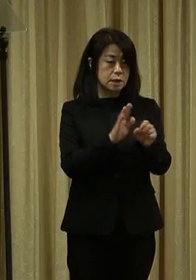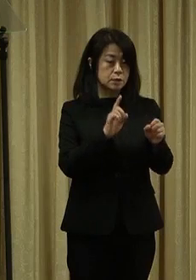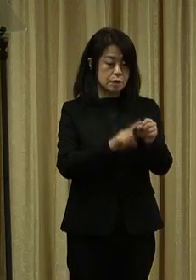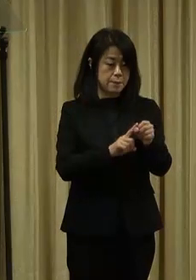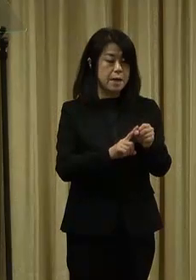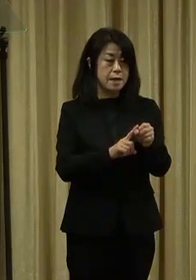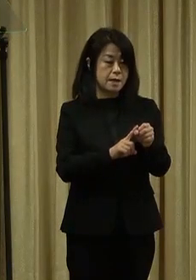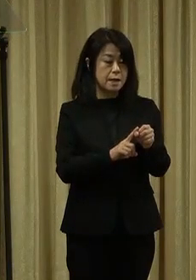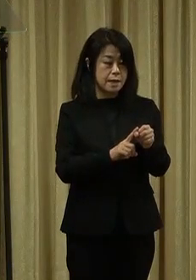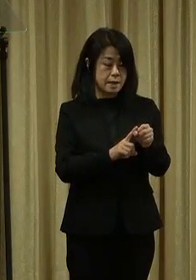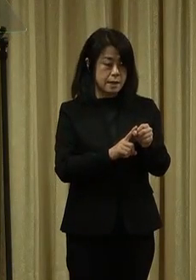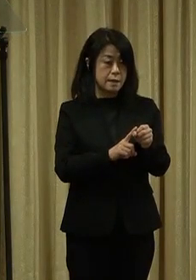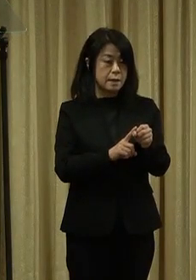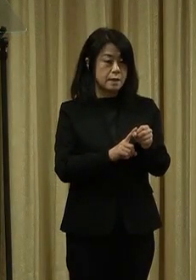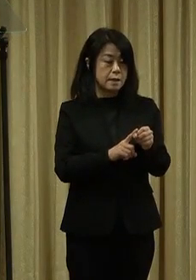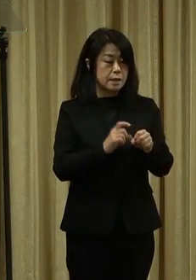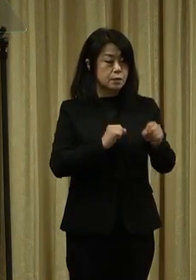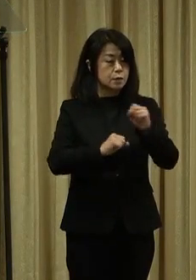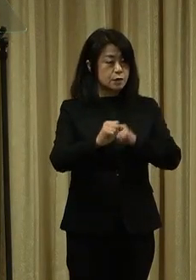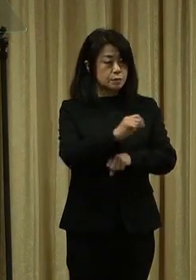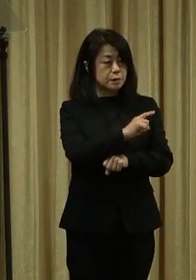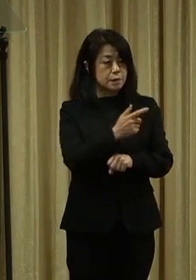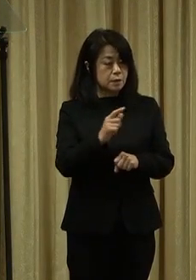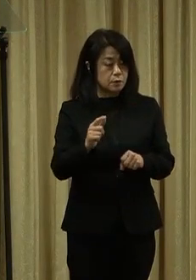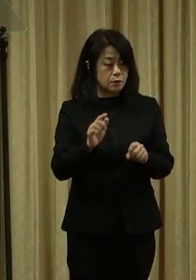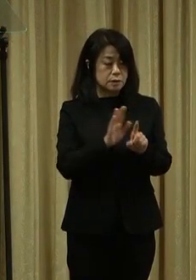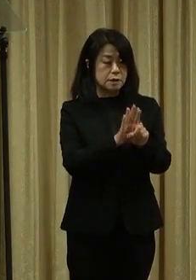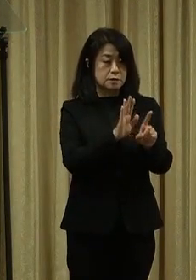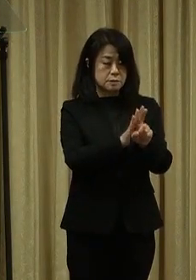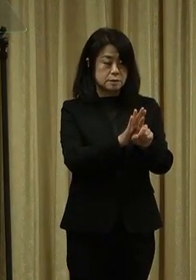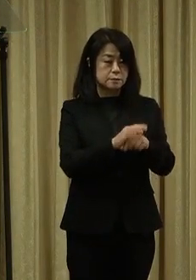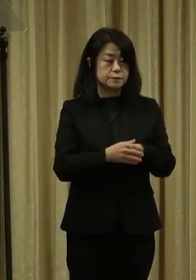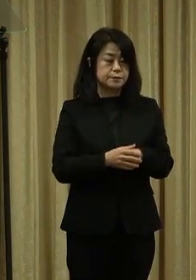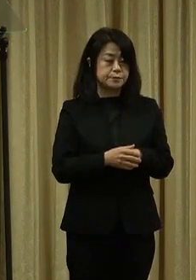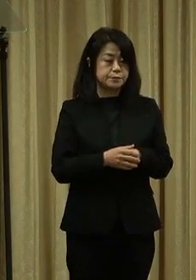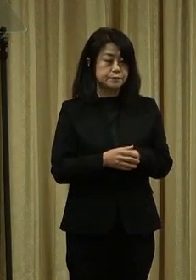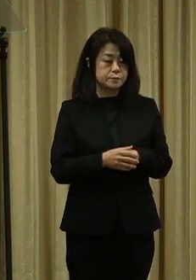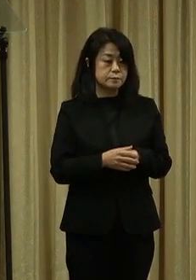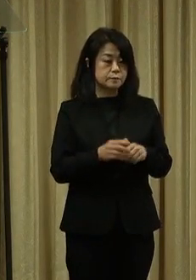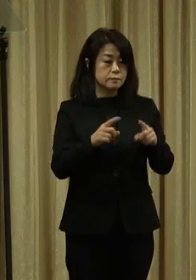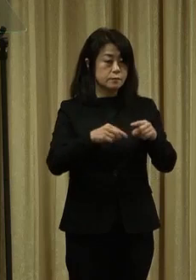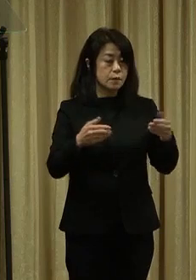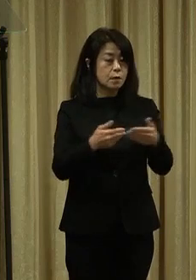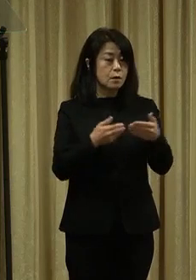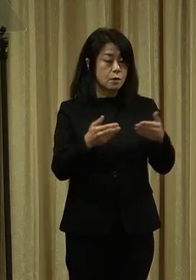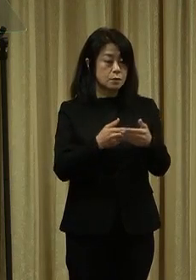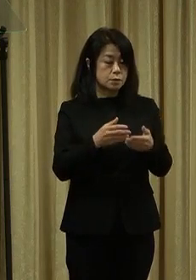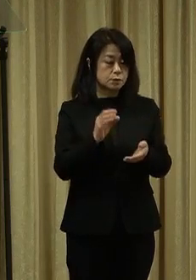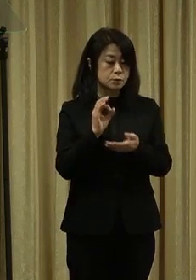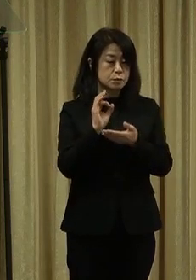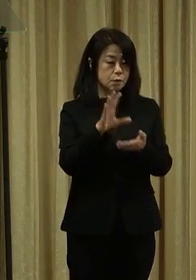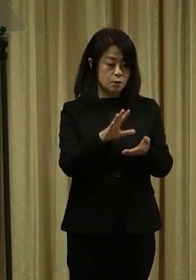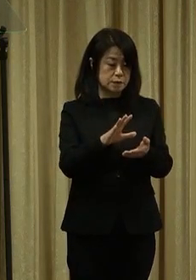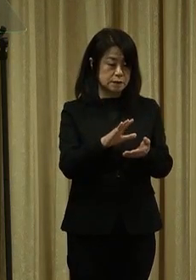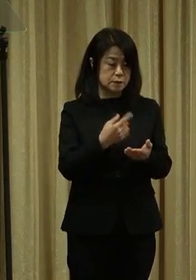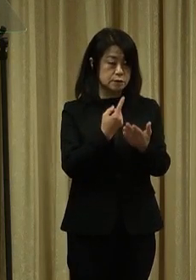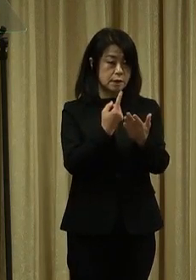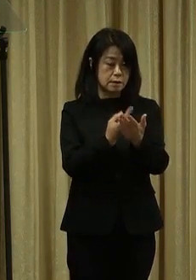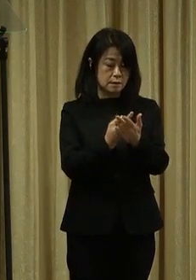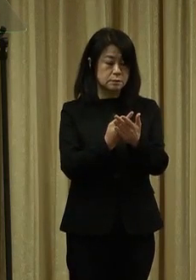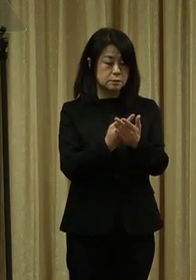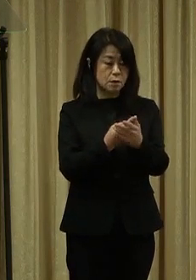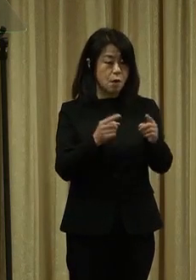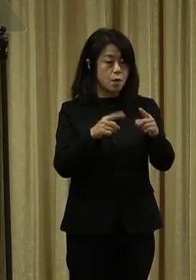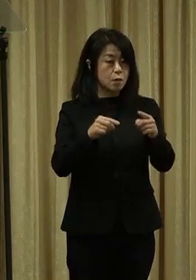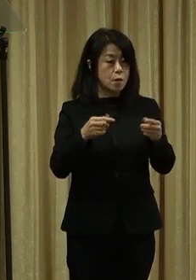有機農業の拡大に向けた取り組みなどを支援します。次に公共交通への投資参画です。まず公